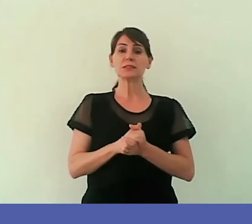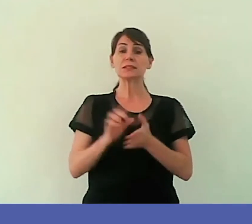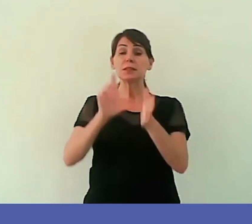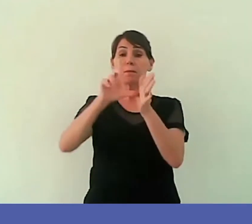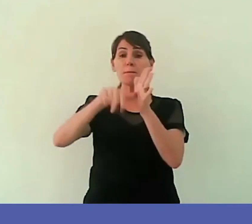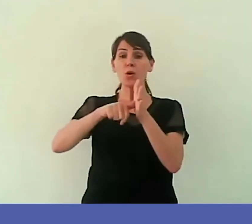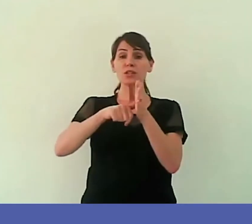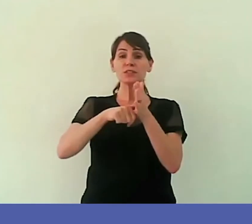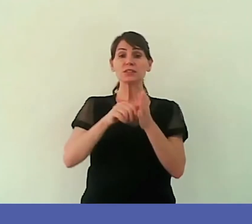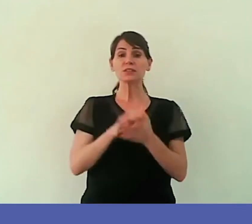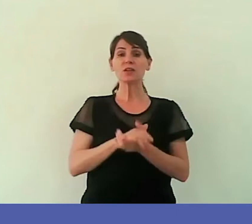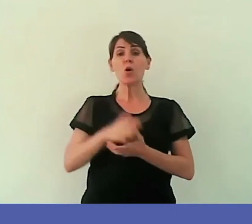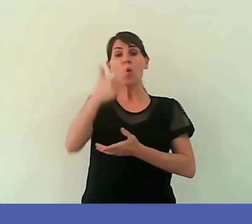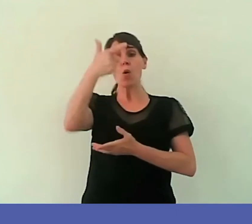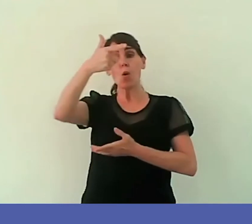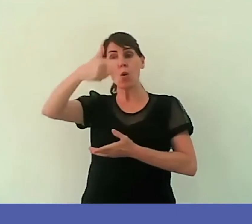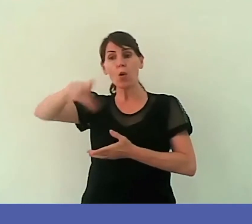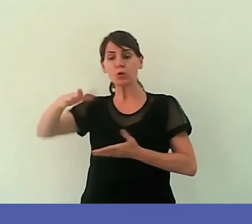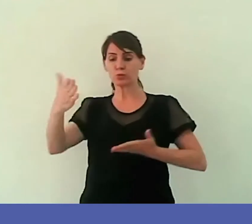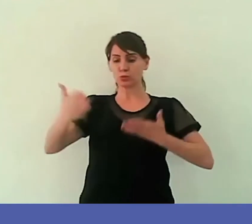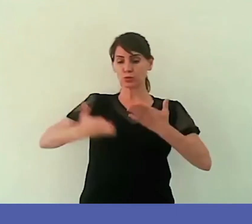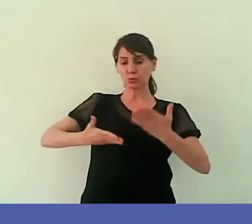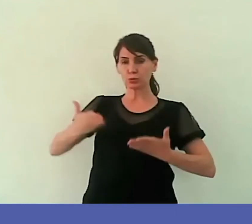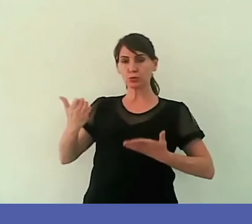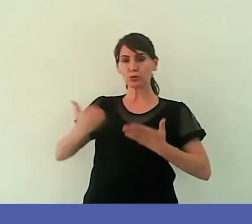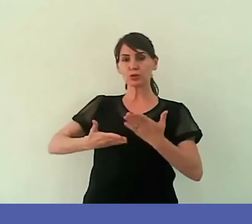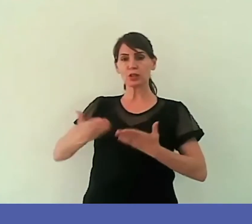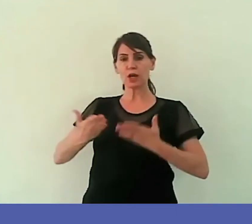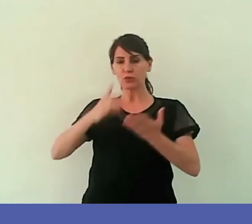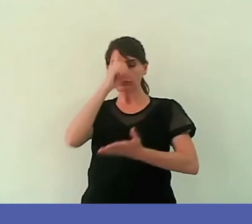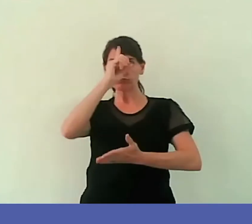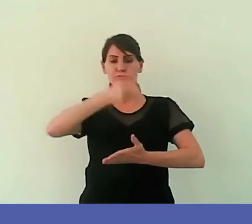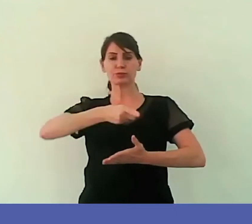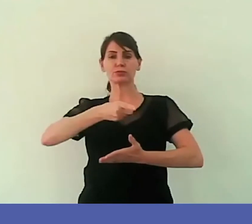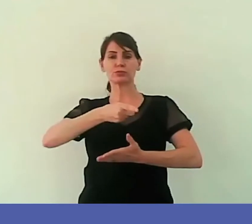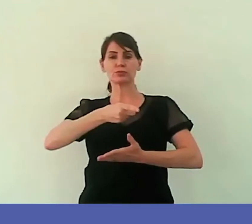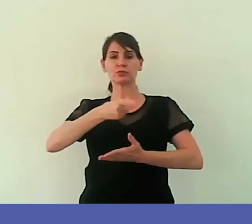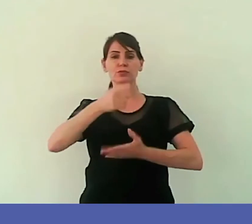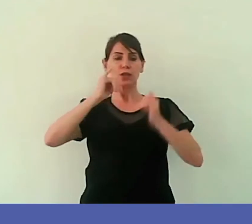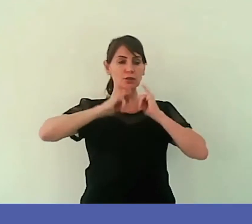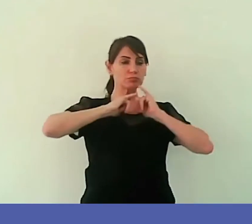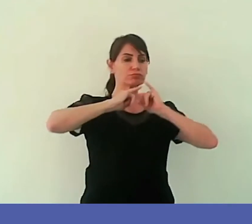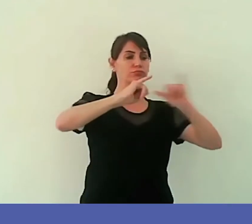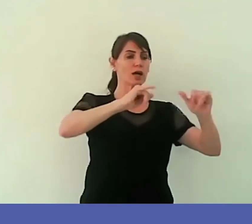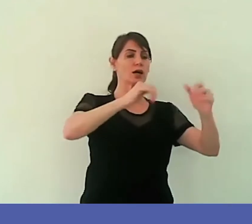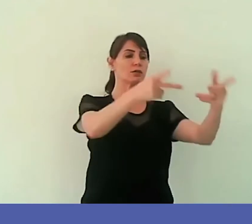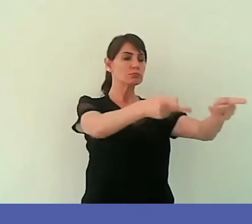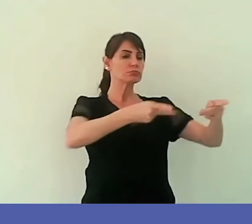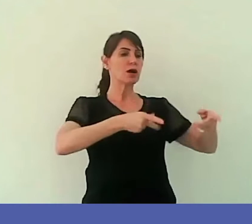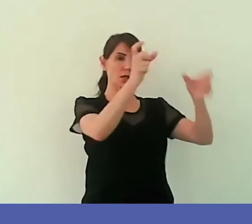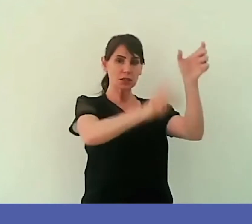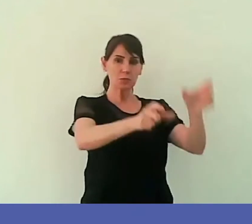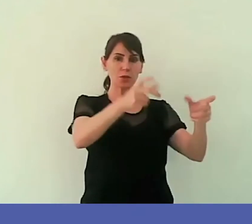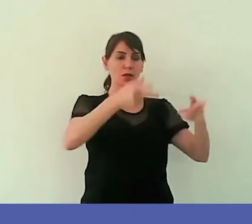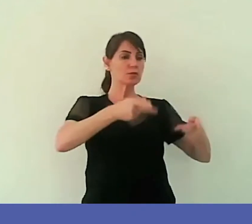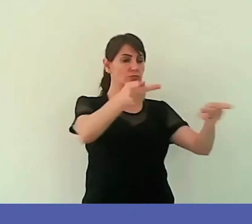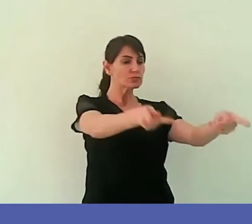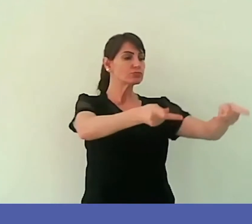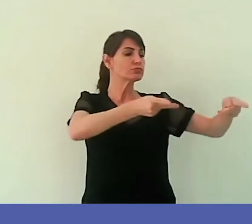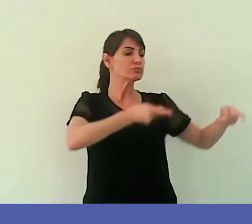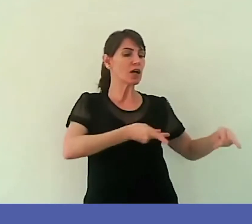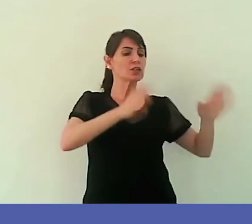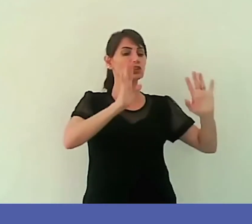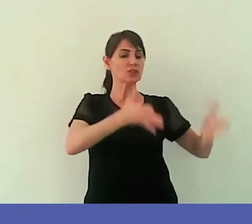ainda outros servos com esta ordem: dizei aos convidados, eis que já preparei o